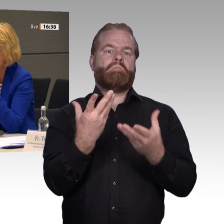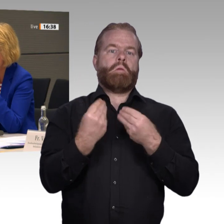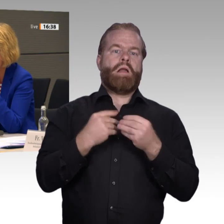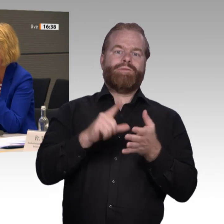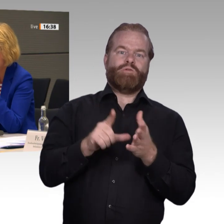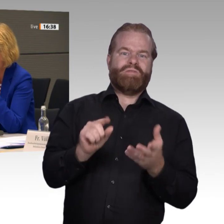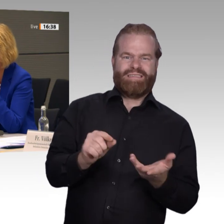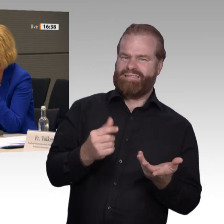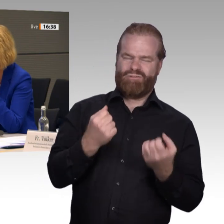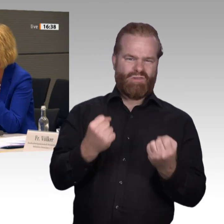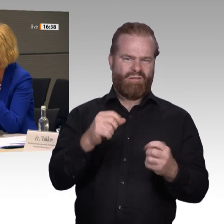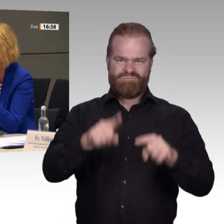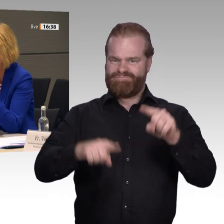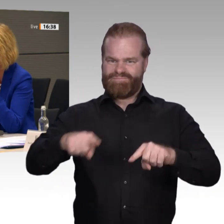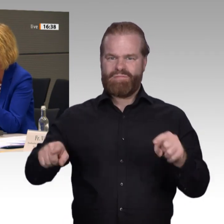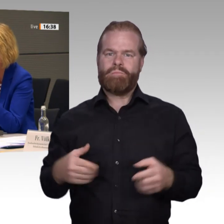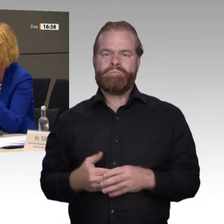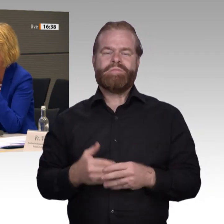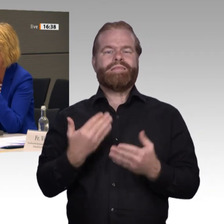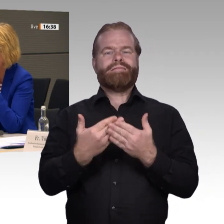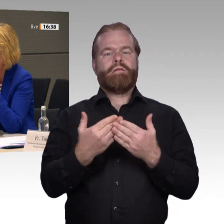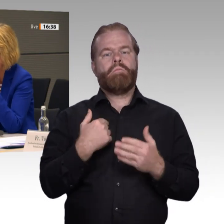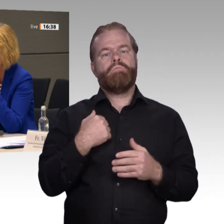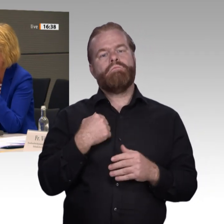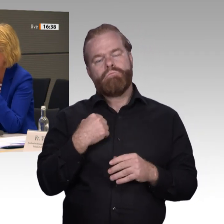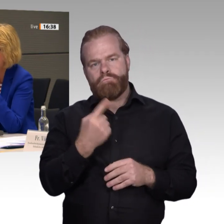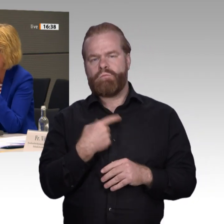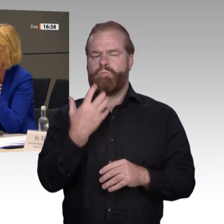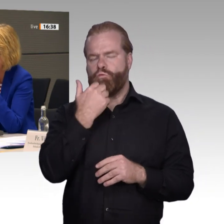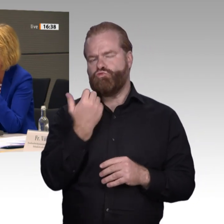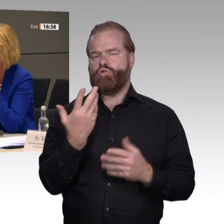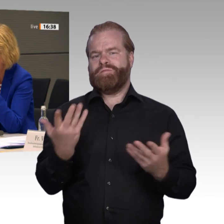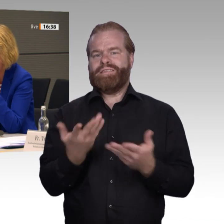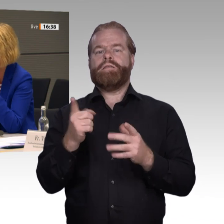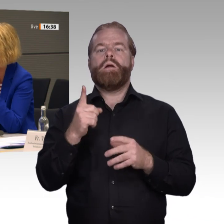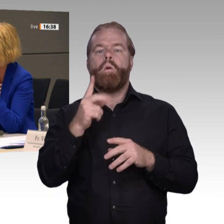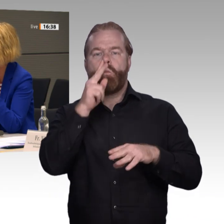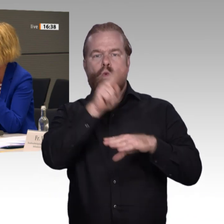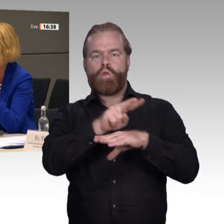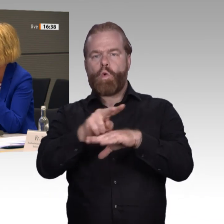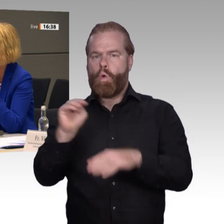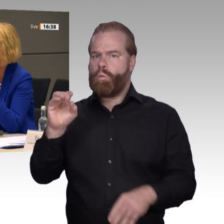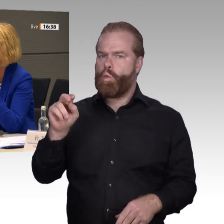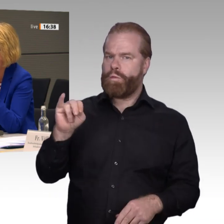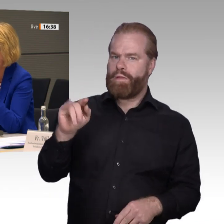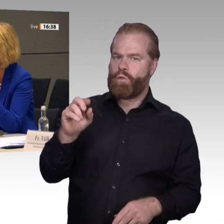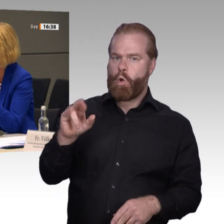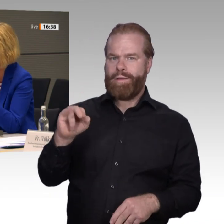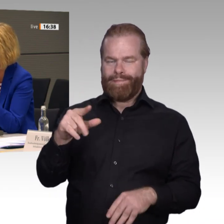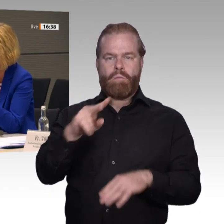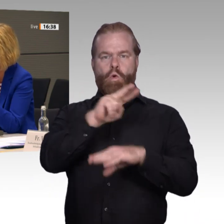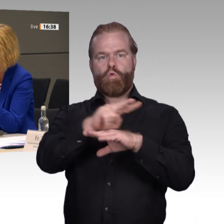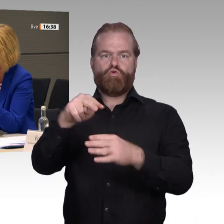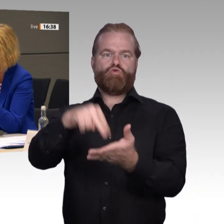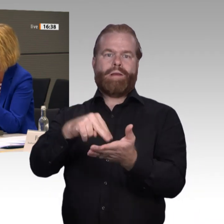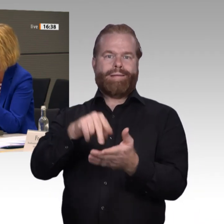weil das Gesetz will eigentlich Gutes, aber es verspricht etwas, was es jetzt zum 01.01. nicht einlösen kann. Und die Thematik ist zum